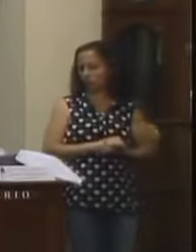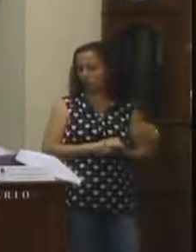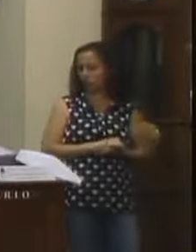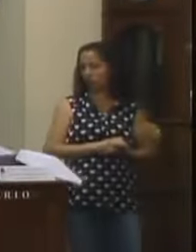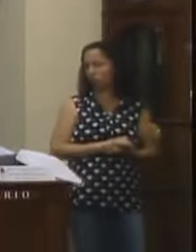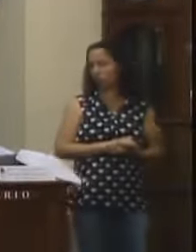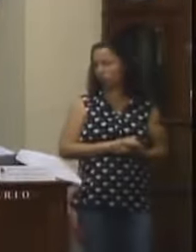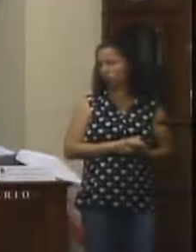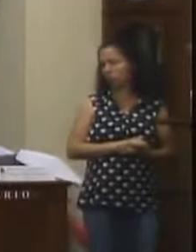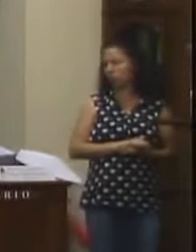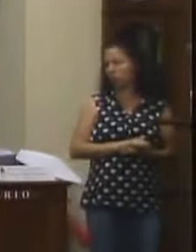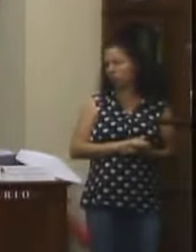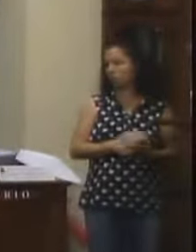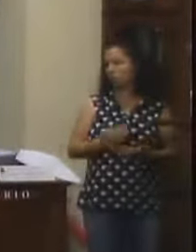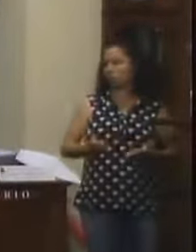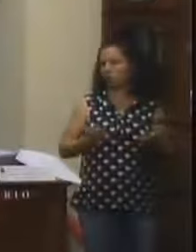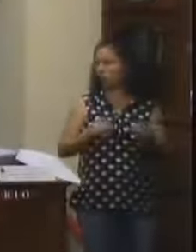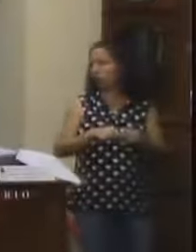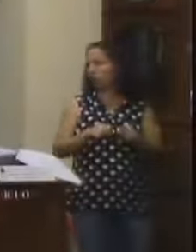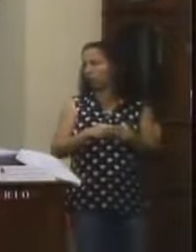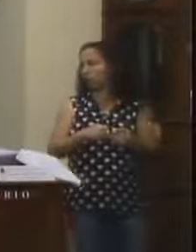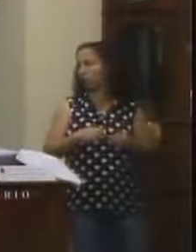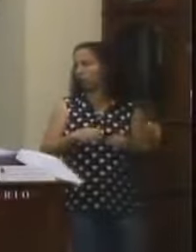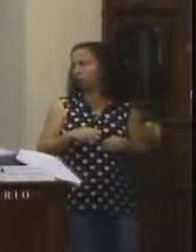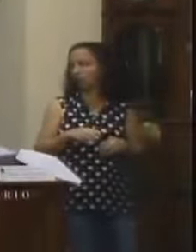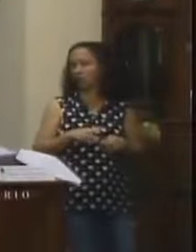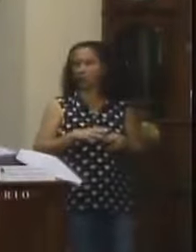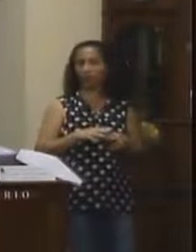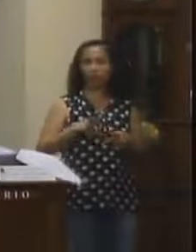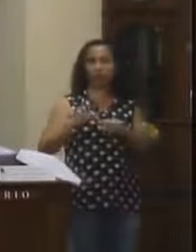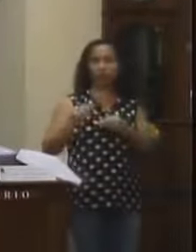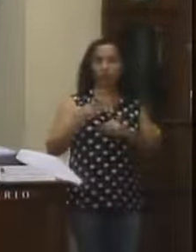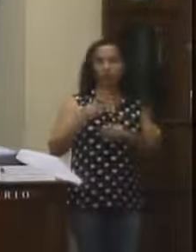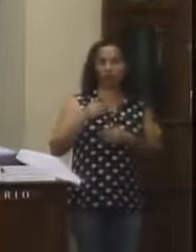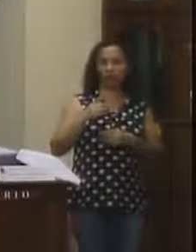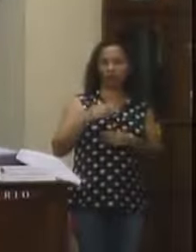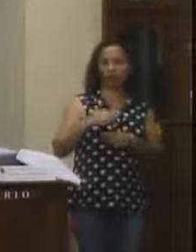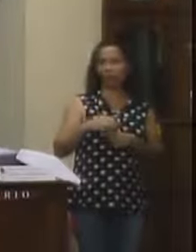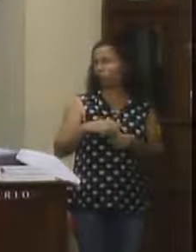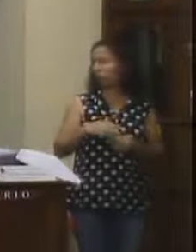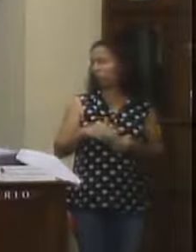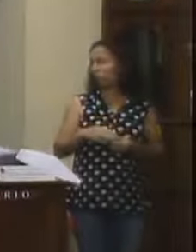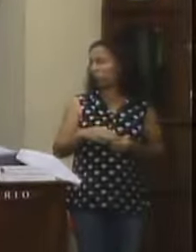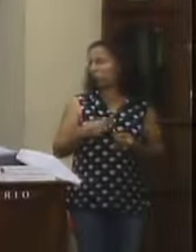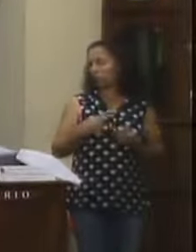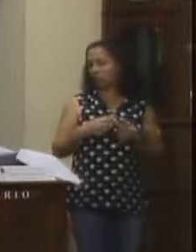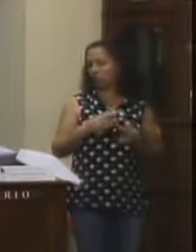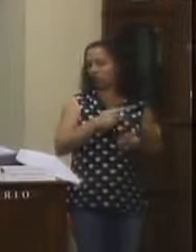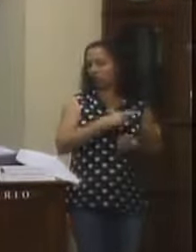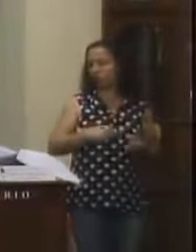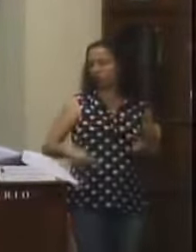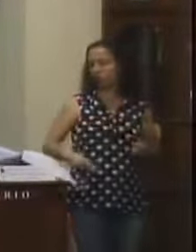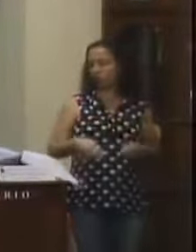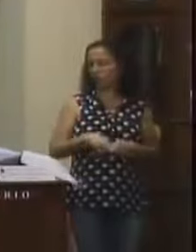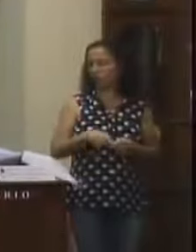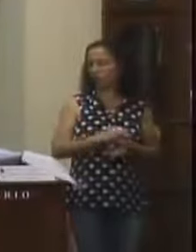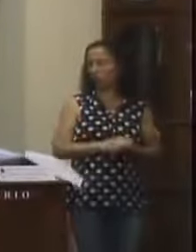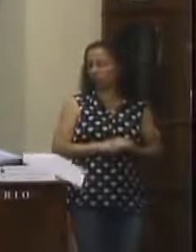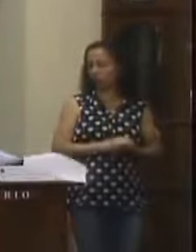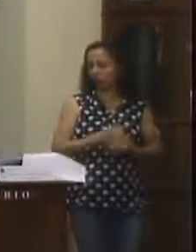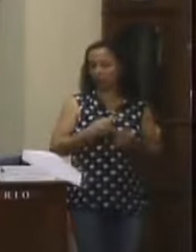proposição legislativa, encaminhada pela mesa diretora da Câmara Municipal deste município, é formalmente e materialmente constitucional, legal e jurídico, não havendo obstáculo para a